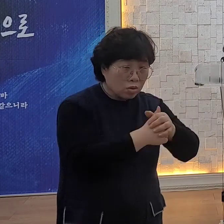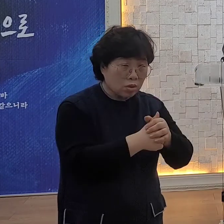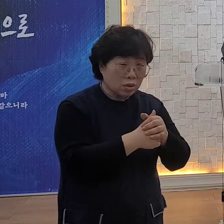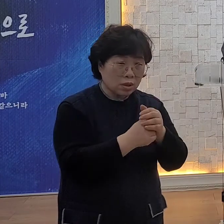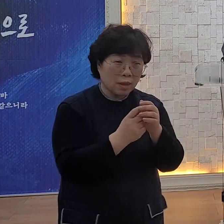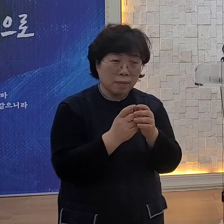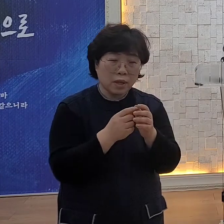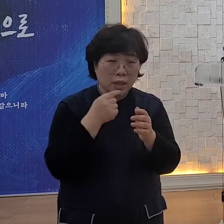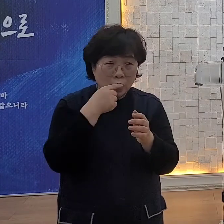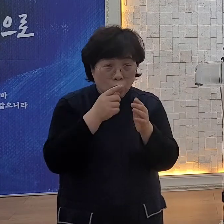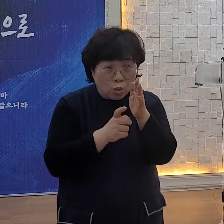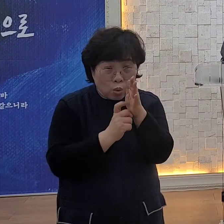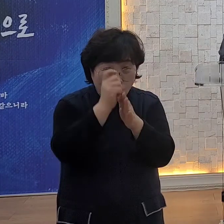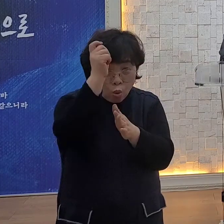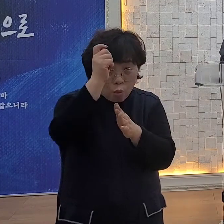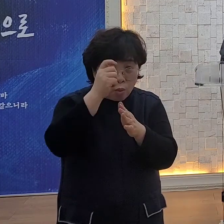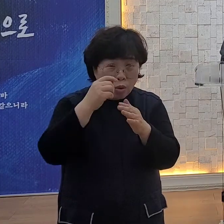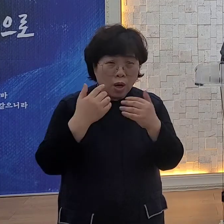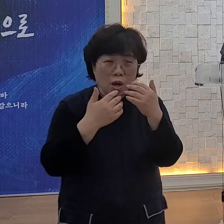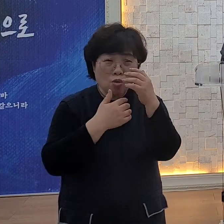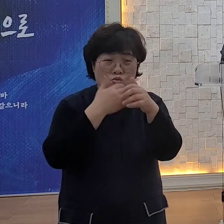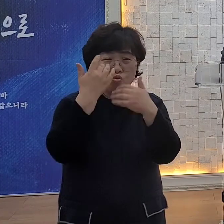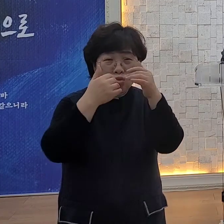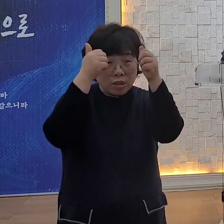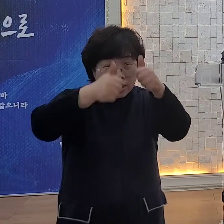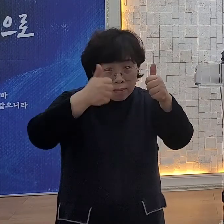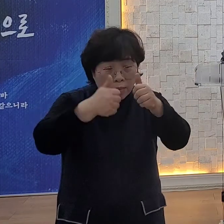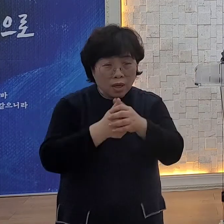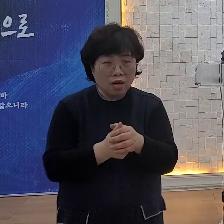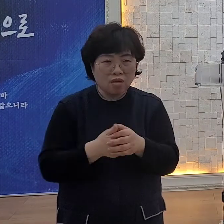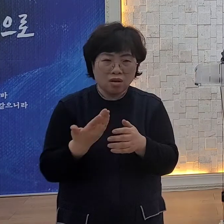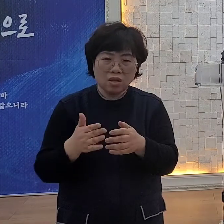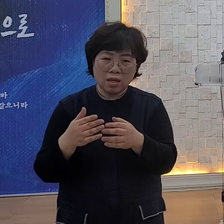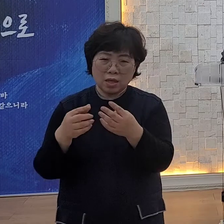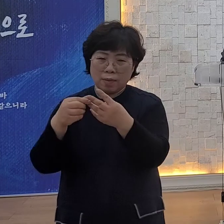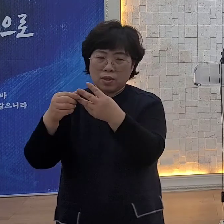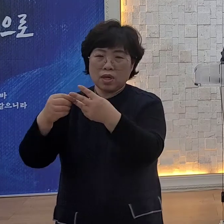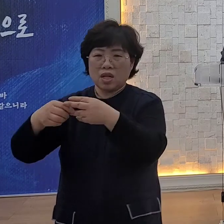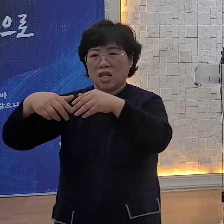윤리적으로, 영적으로 전부 다 타락한 시대가 사사시대였어요.